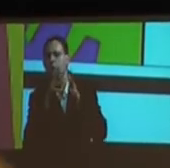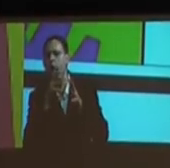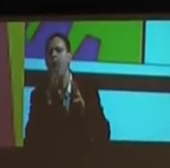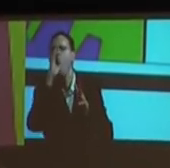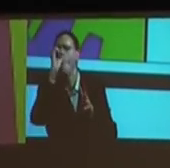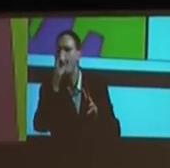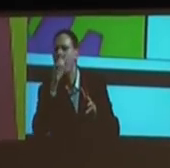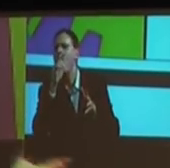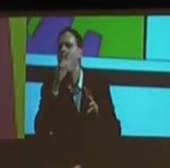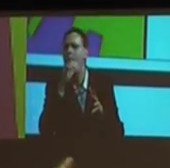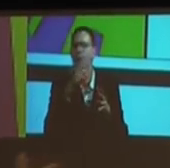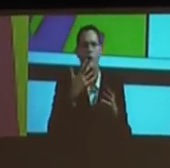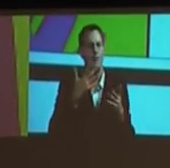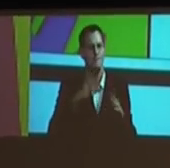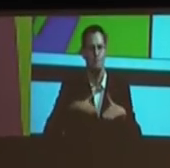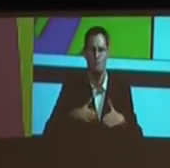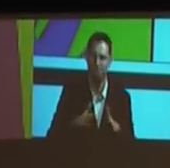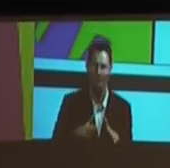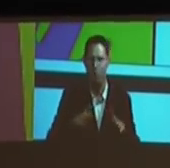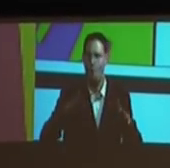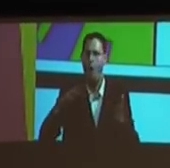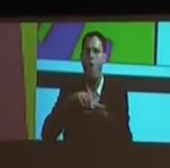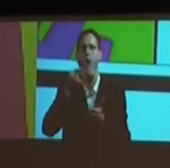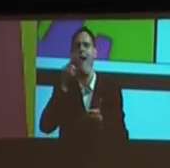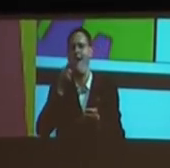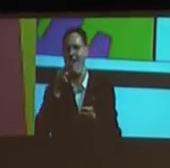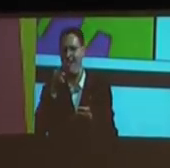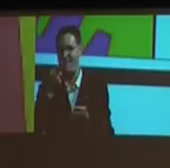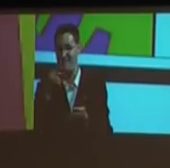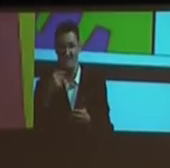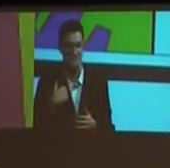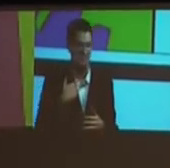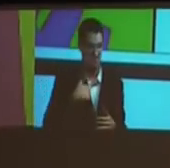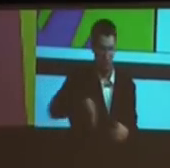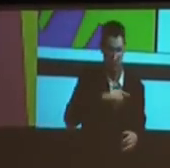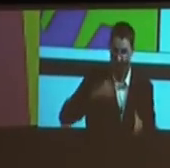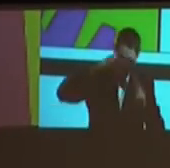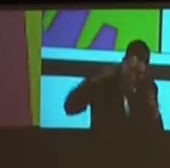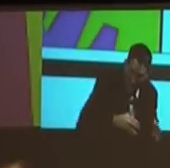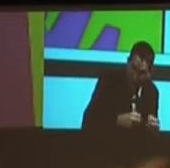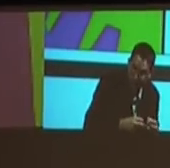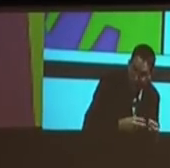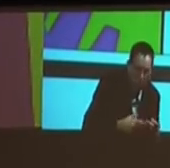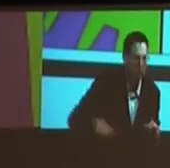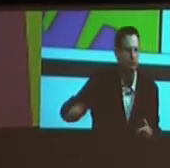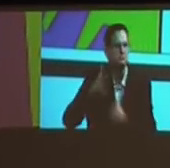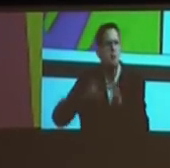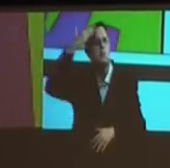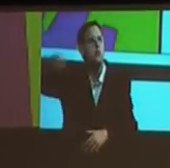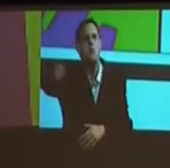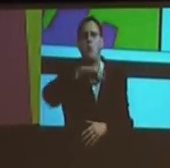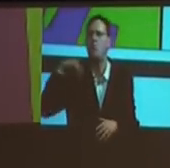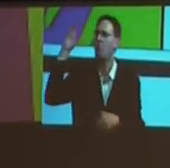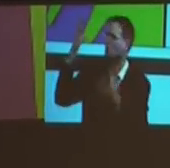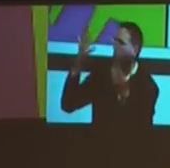Und ich denke, dass man einfach auch durch Gebärdensprache sehr, sehr viel mehr Aufmerksamkeit schafft. Wer denkt bei Untertiteln denn